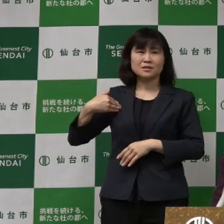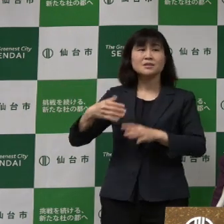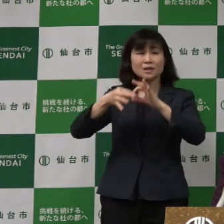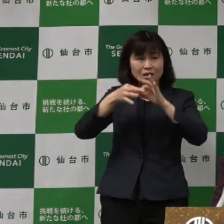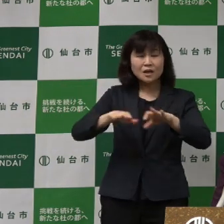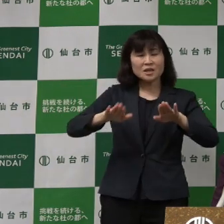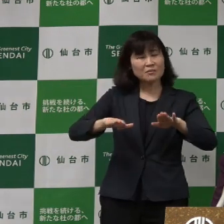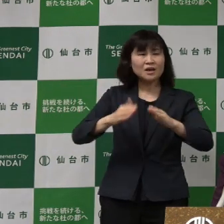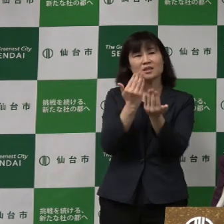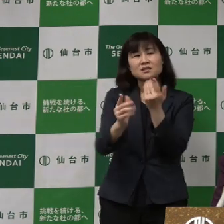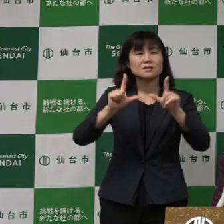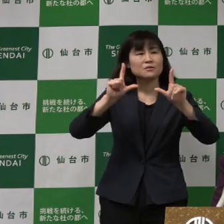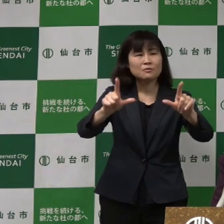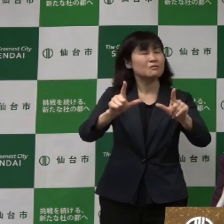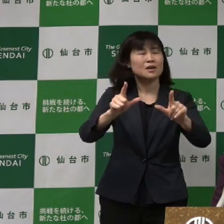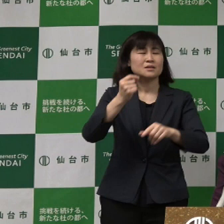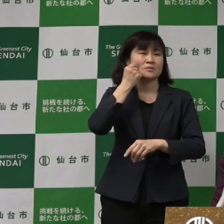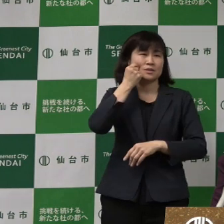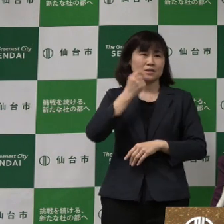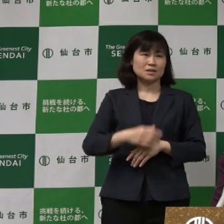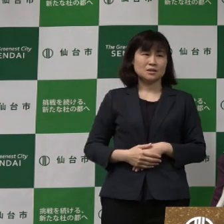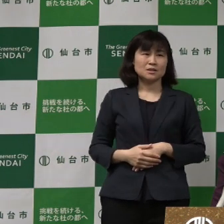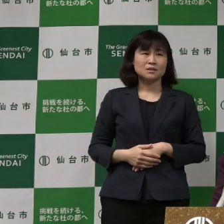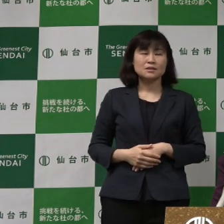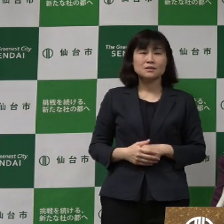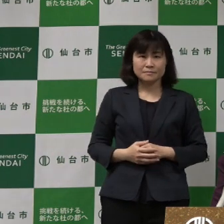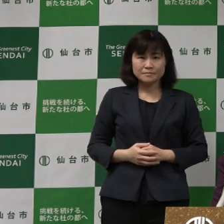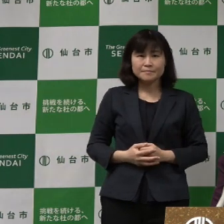現状では申し上げ、かねるところです。